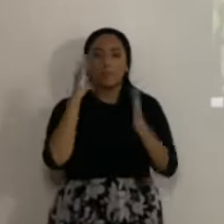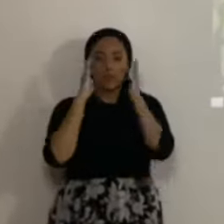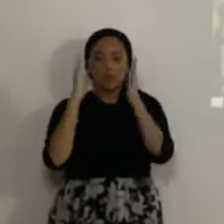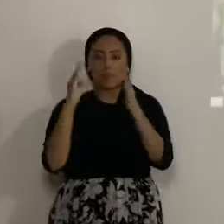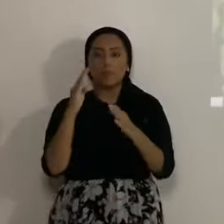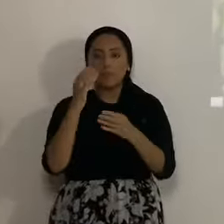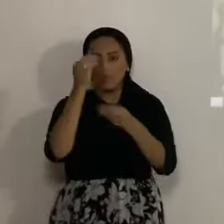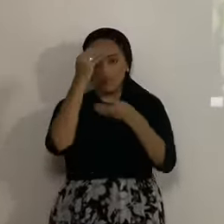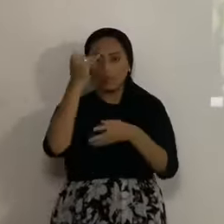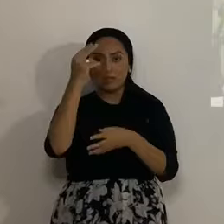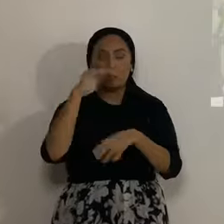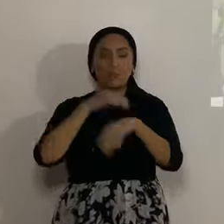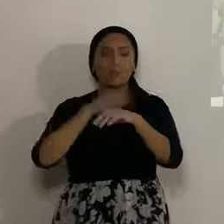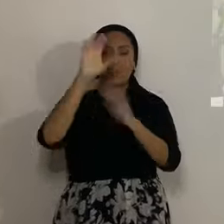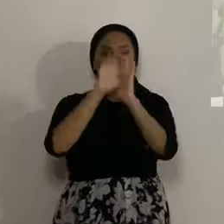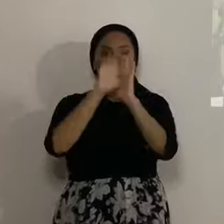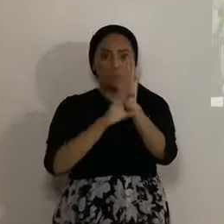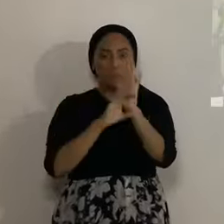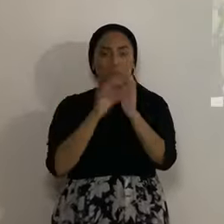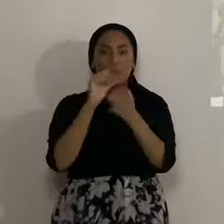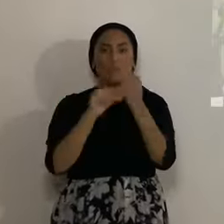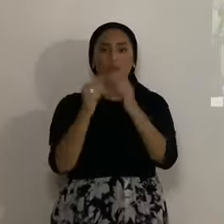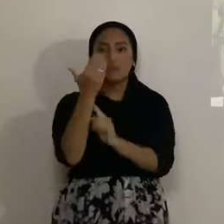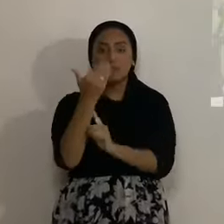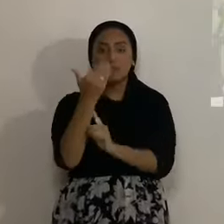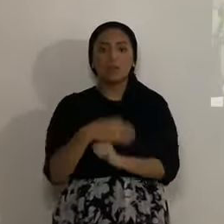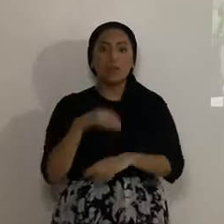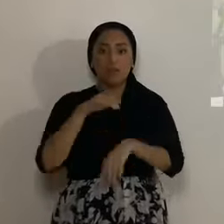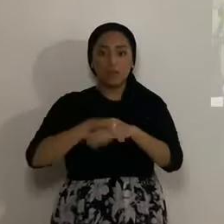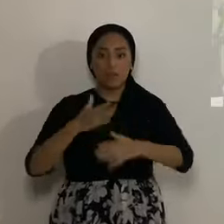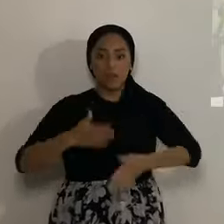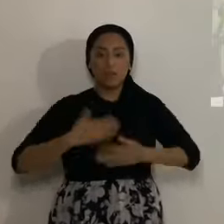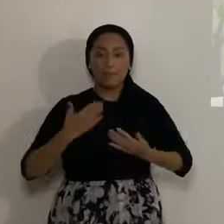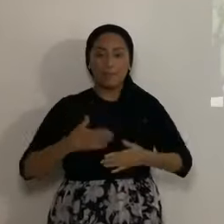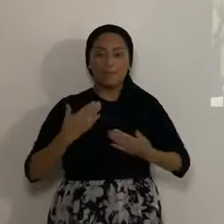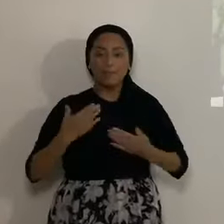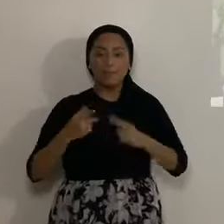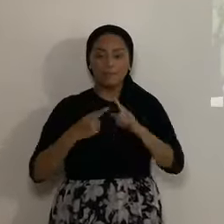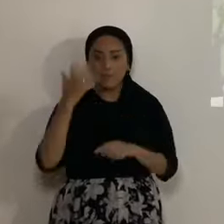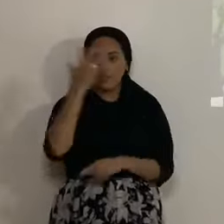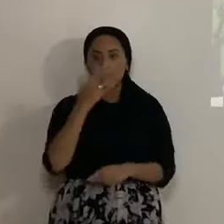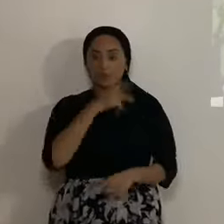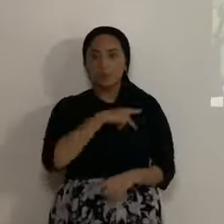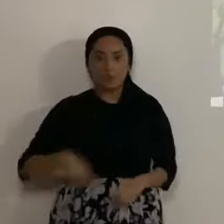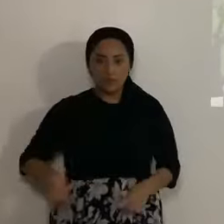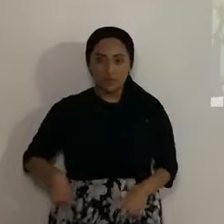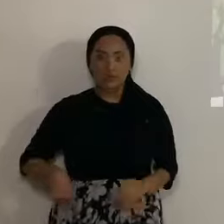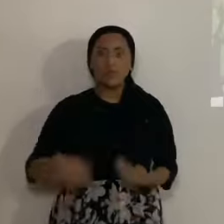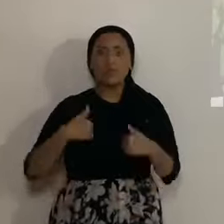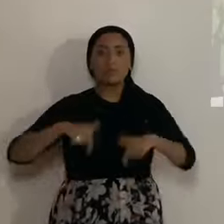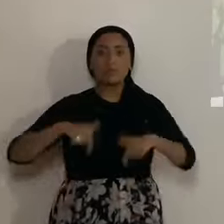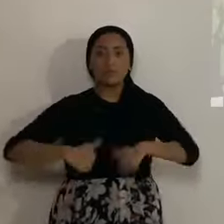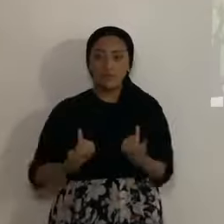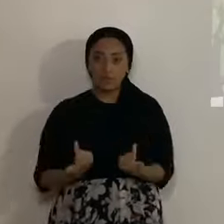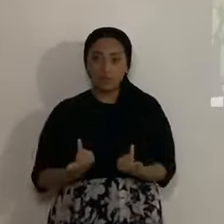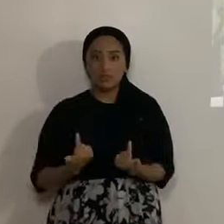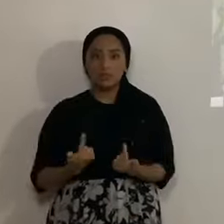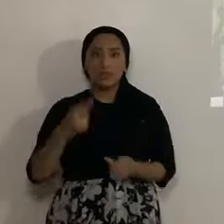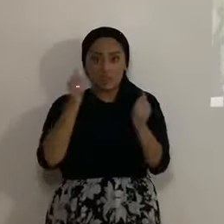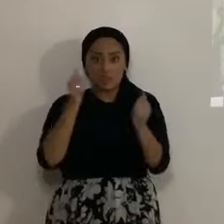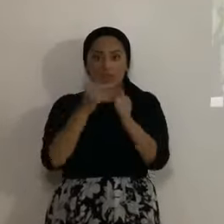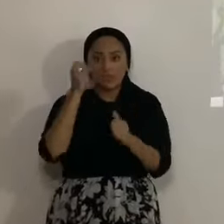Yahweh y sus mandamientos. 15. En la alegría del rostro del rey está la vida, es que en